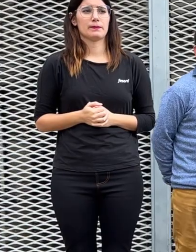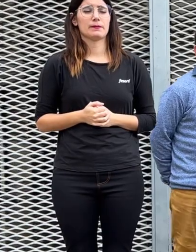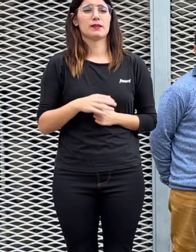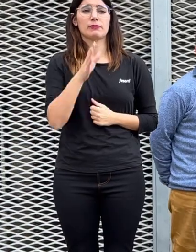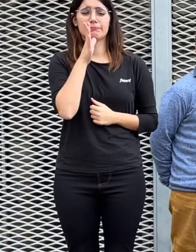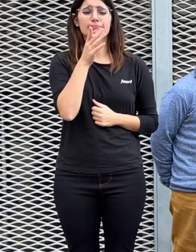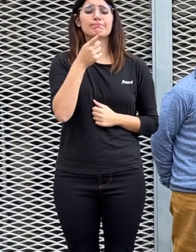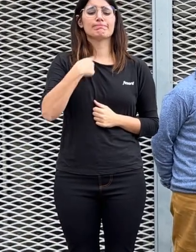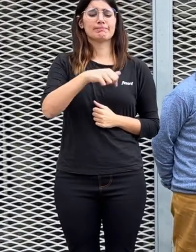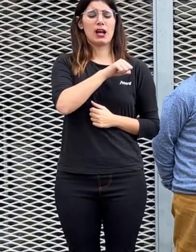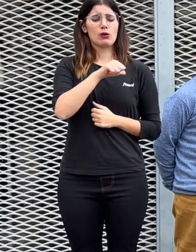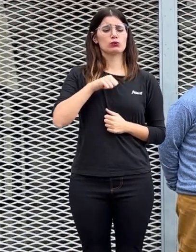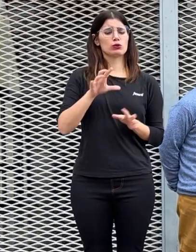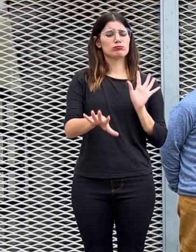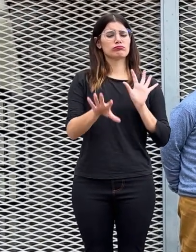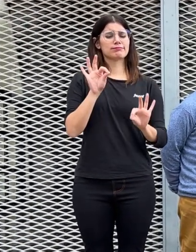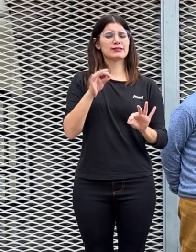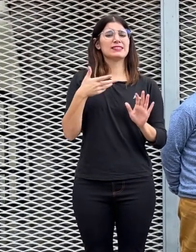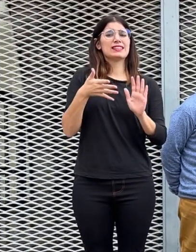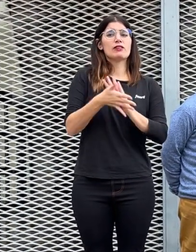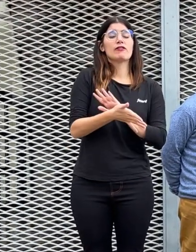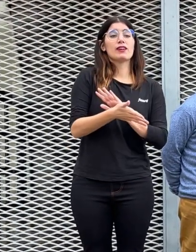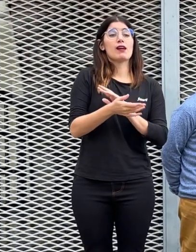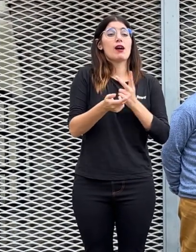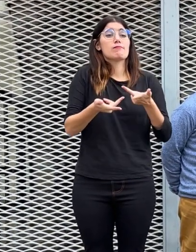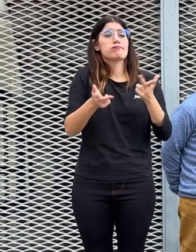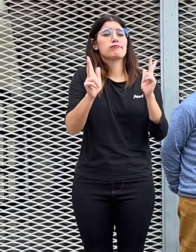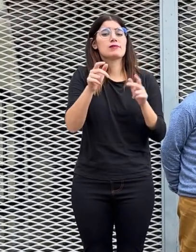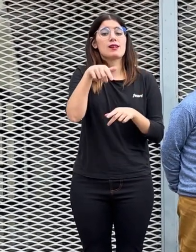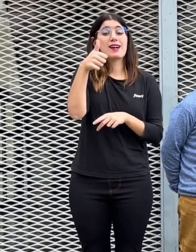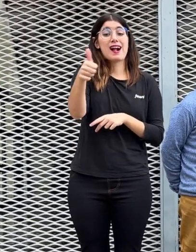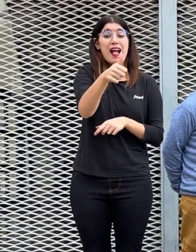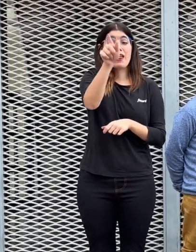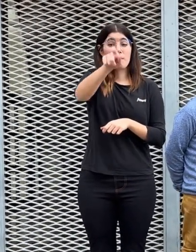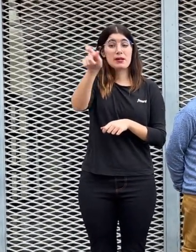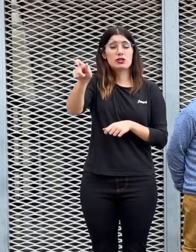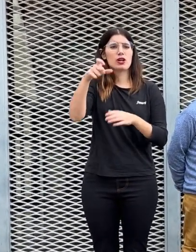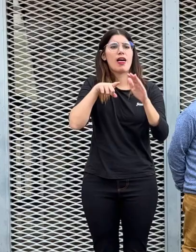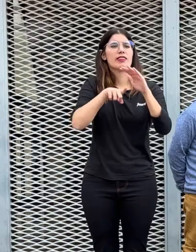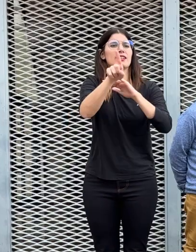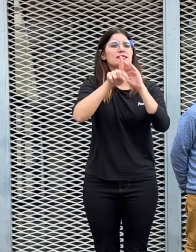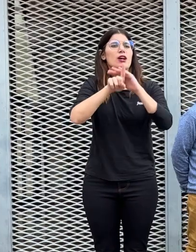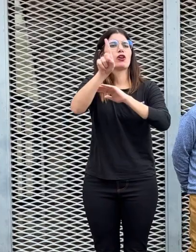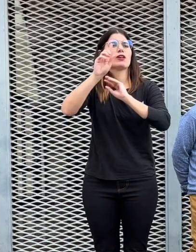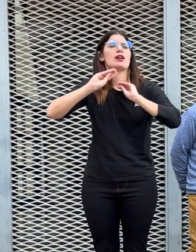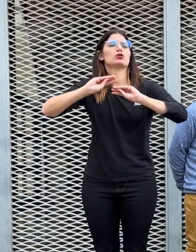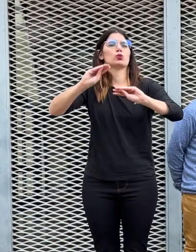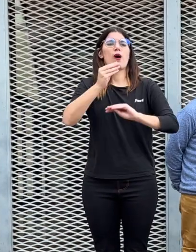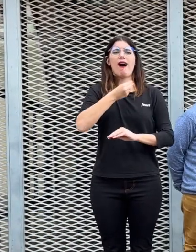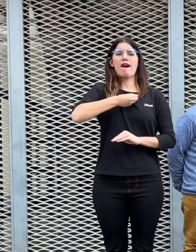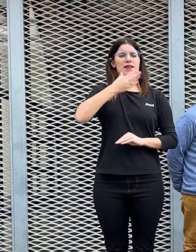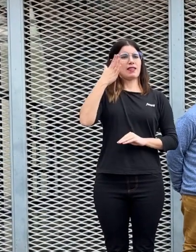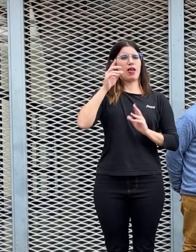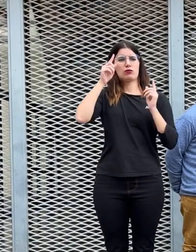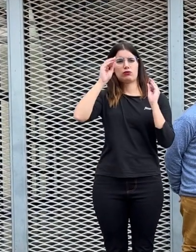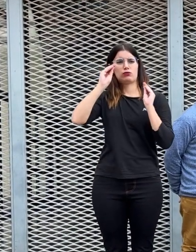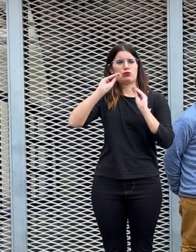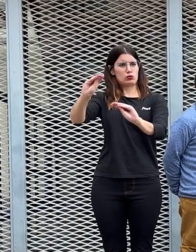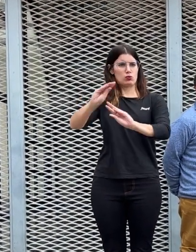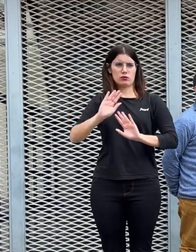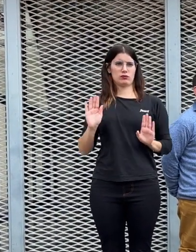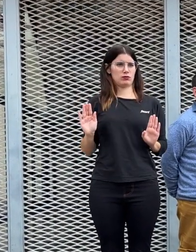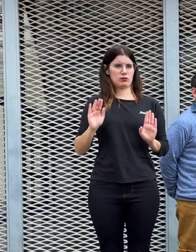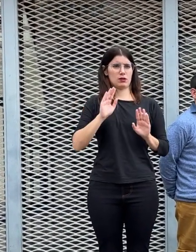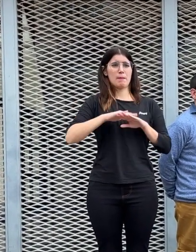L'autodeterminació consiste en permitir que cada persona desarrolle el mayor número posible de habilidades para